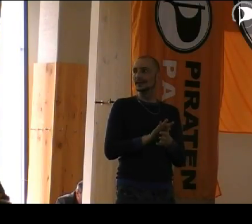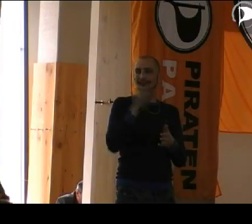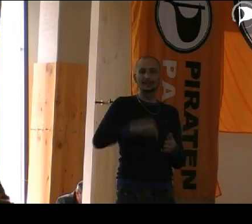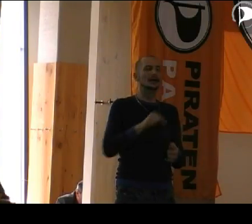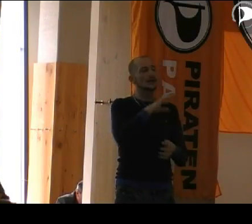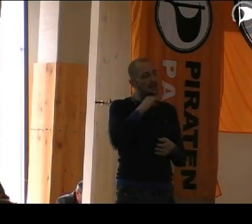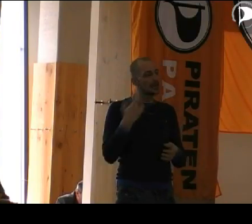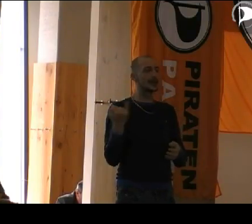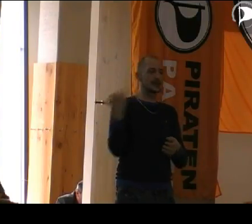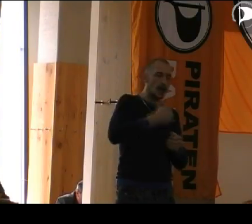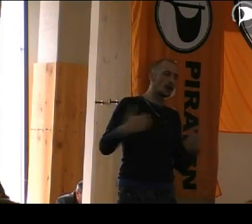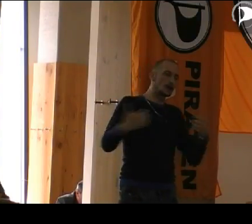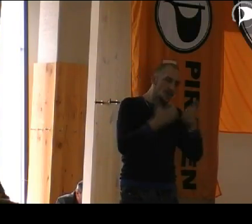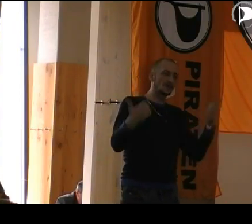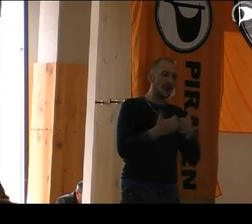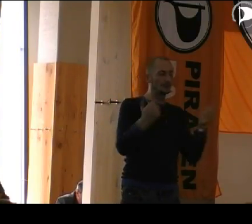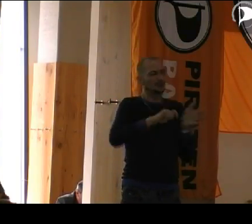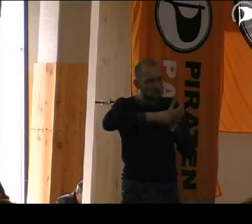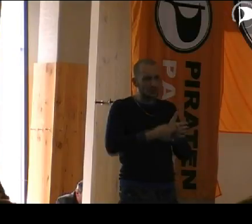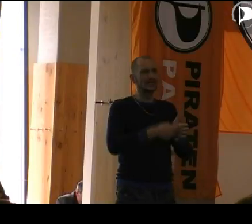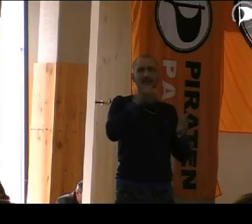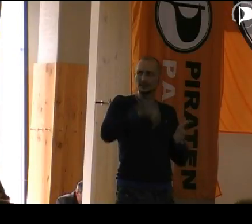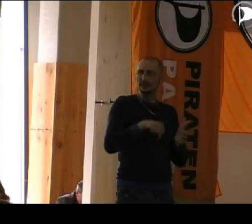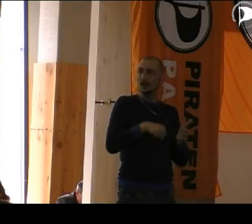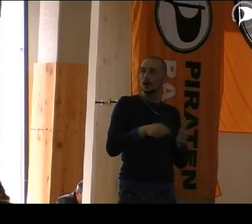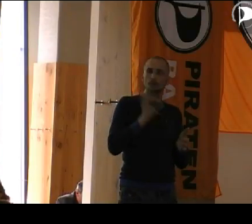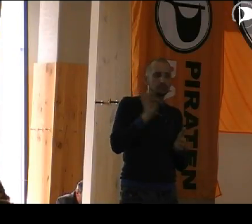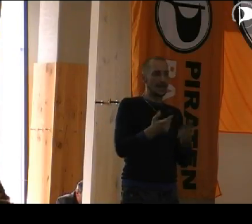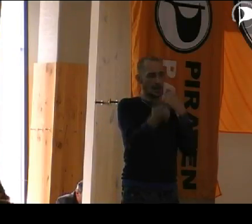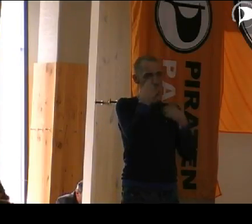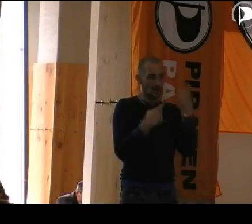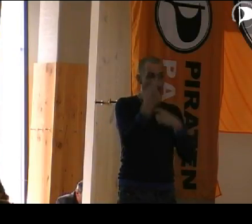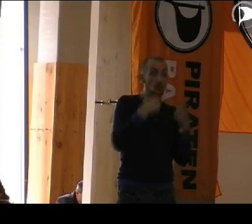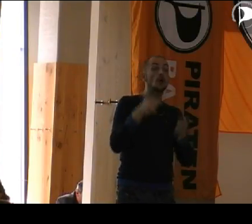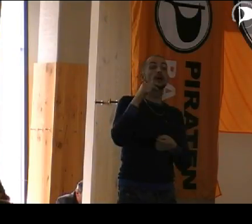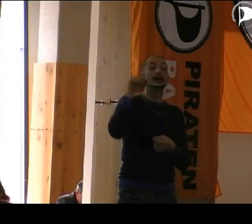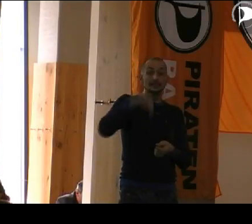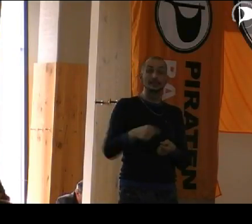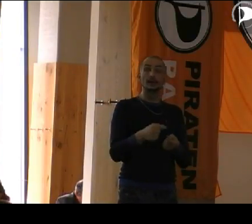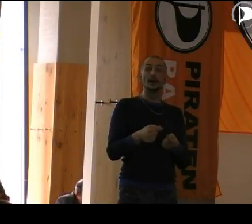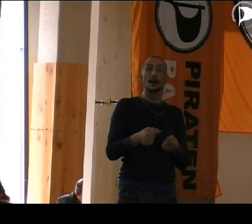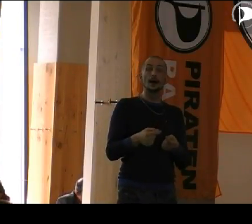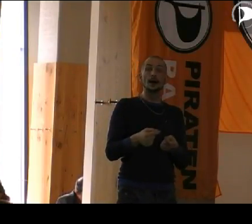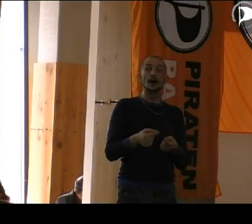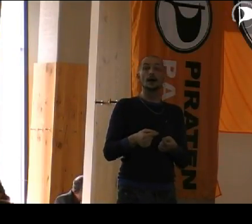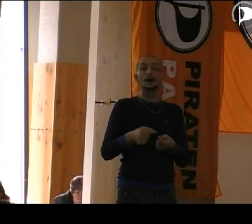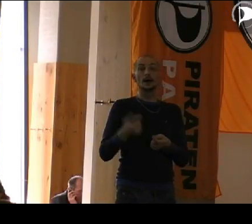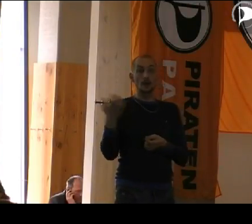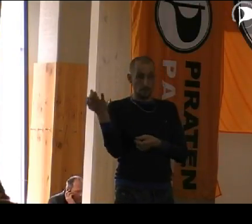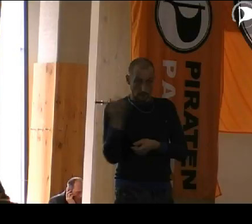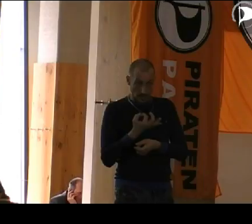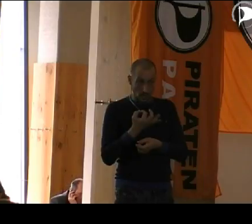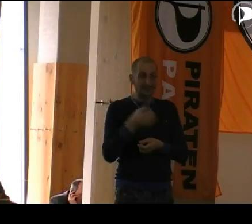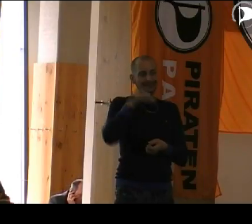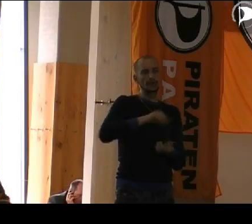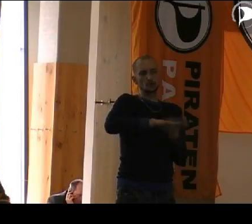geschlossen ich denke das hat sich sofort bewährt heißt dass jetzt einige braucht wohl geklärt war es war ein kompromiss